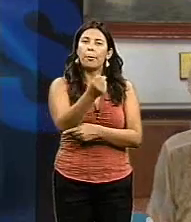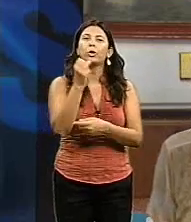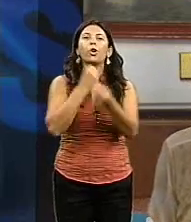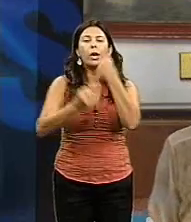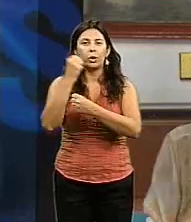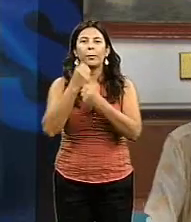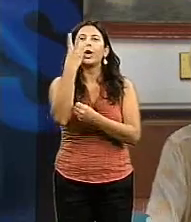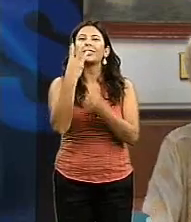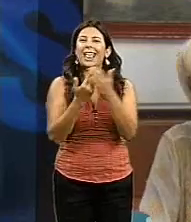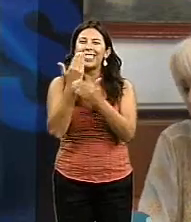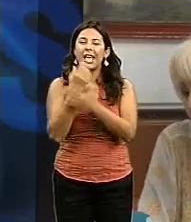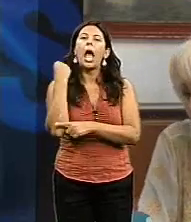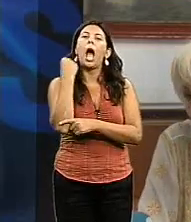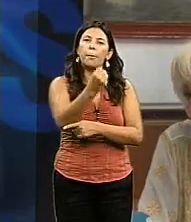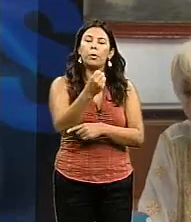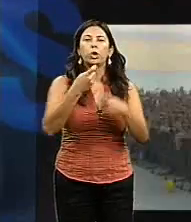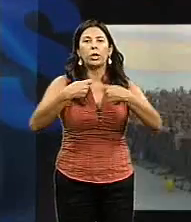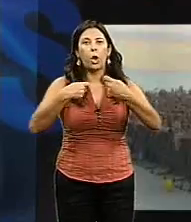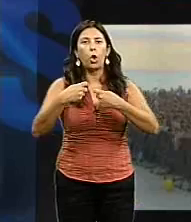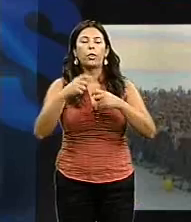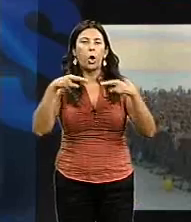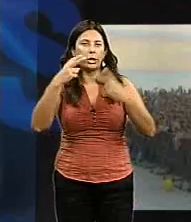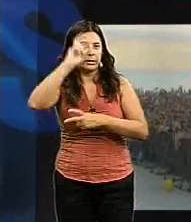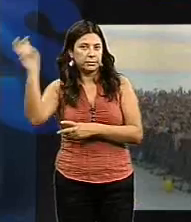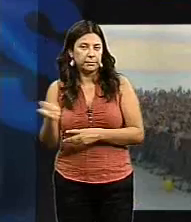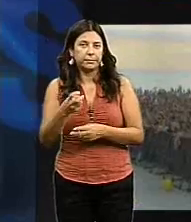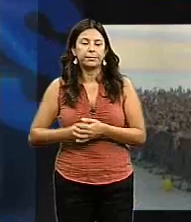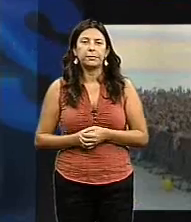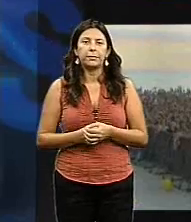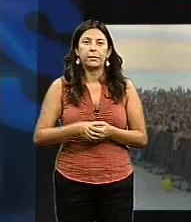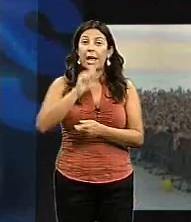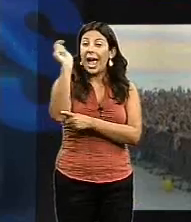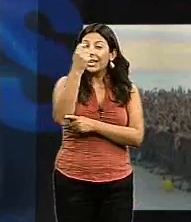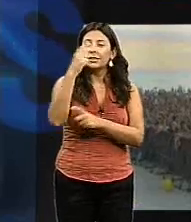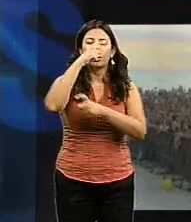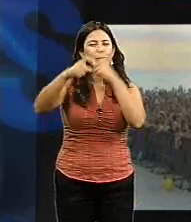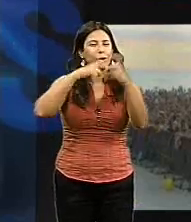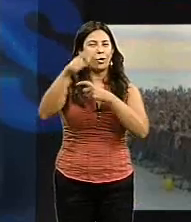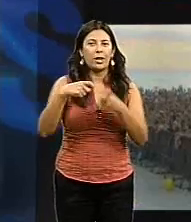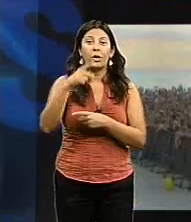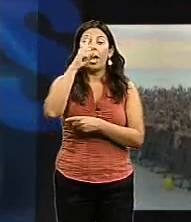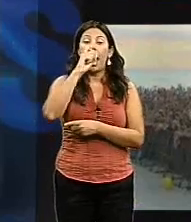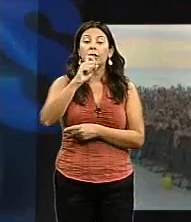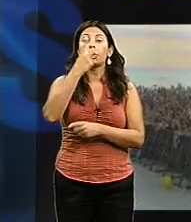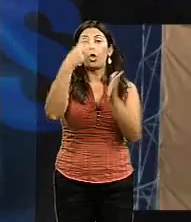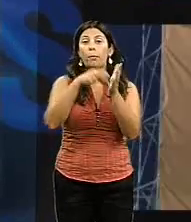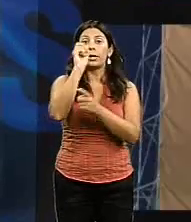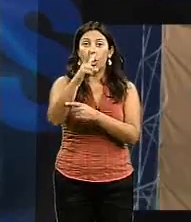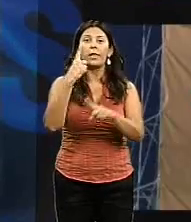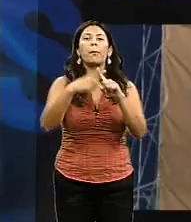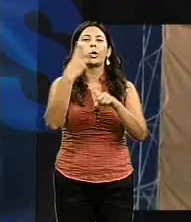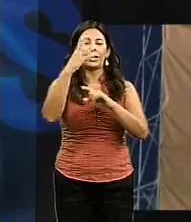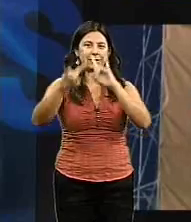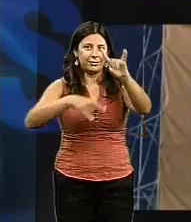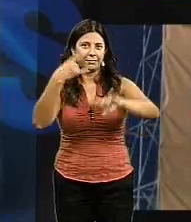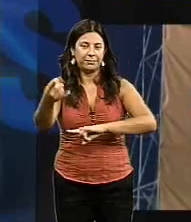en 3 días para los negocios de hostelería. Un éxito que se repite año tras año y que en el 2012 se multiplicará por 3. Según ha anunciado